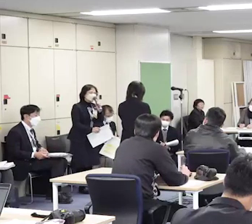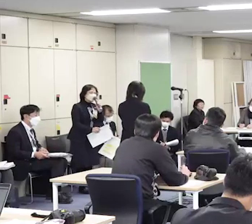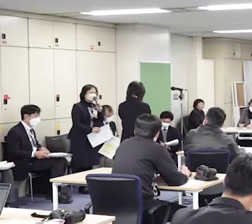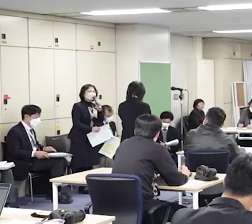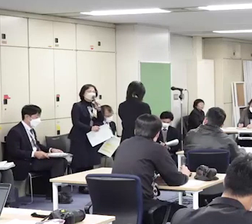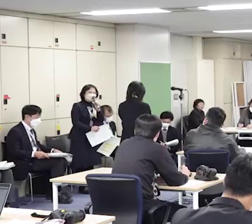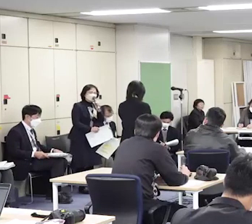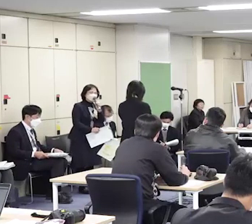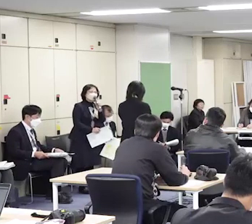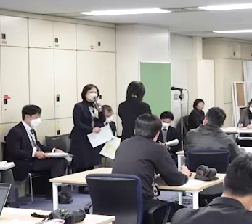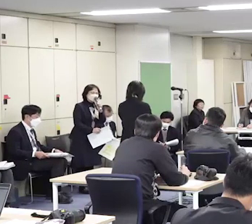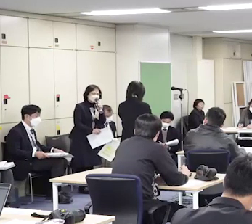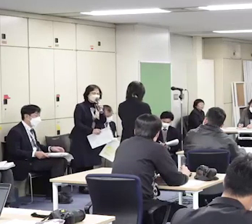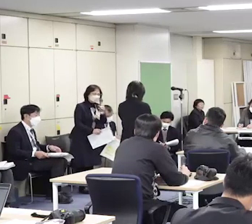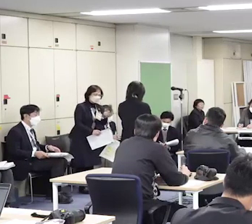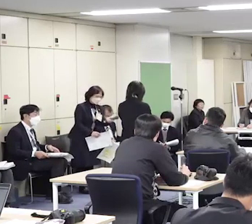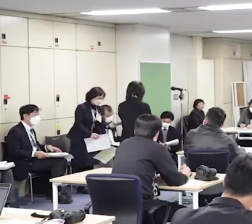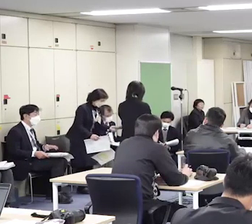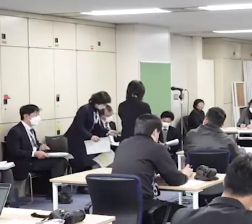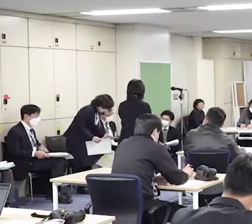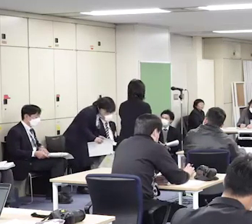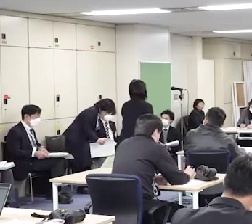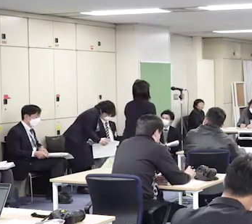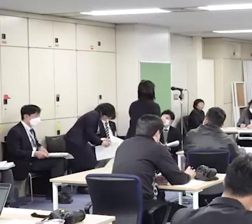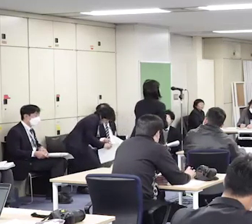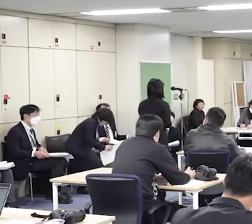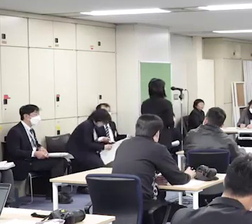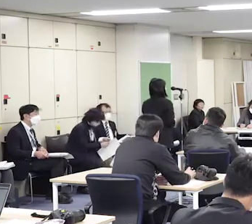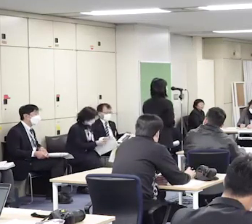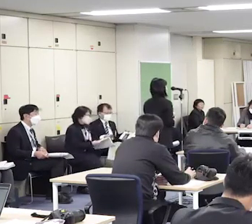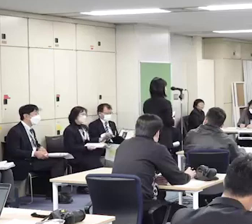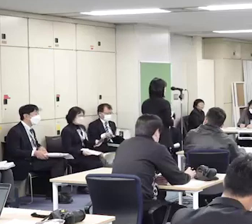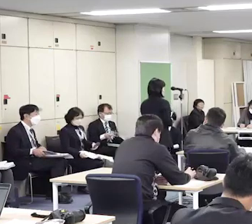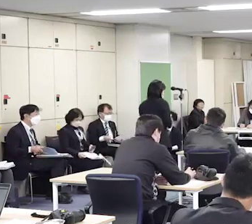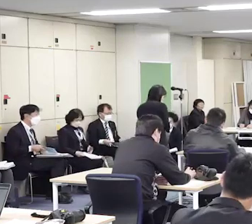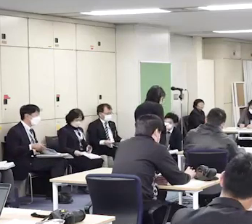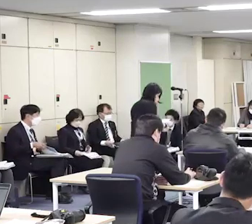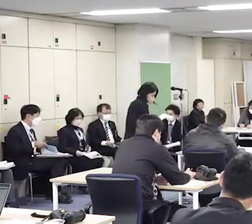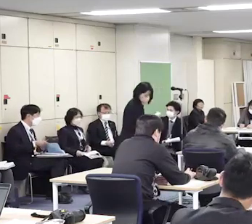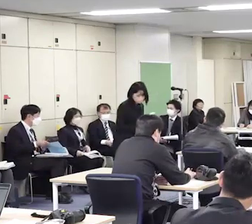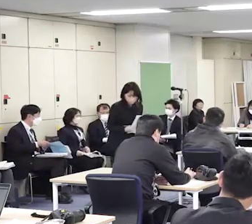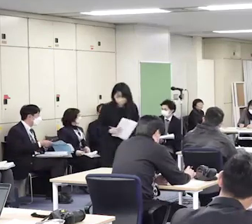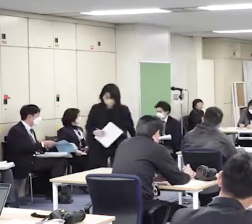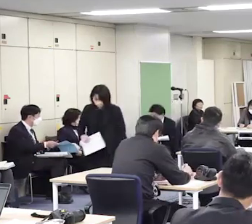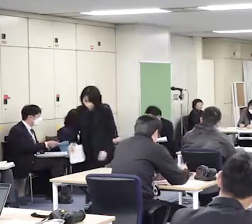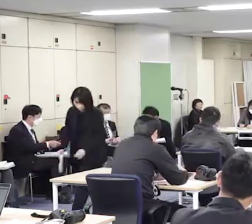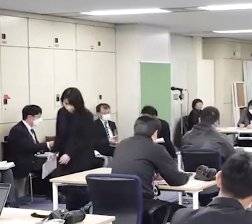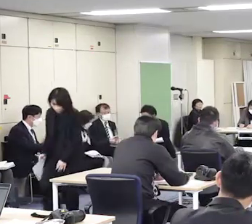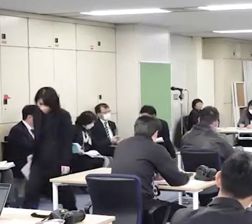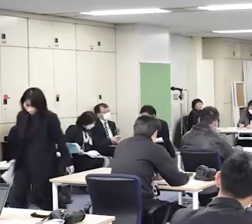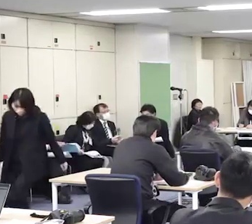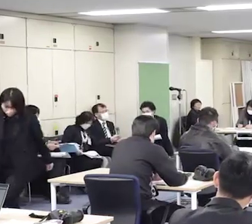電あのいただいているところでございます。 わかりました。ありがとうございます。